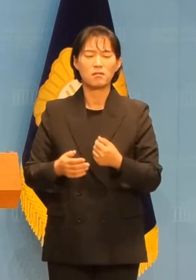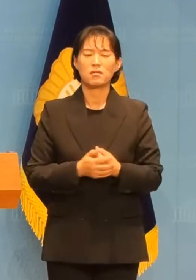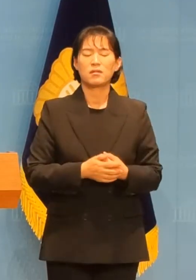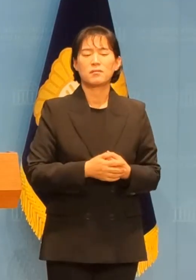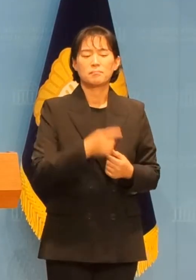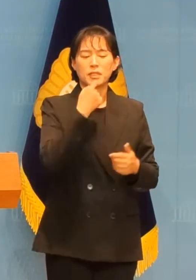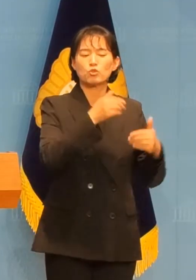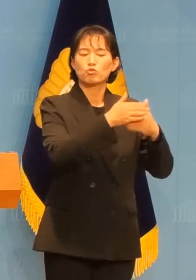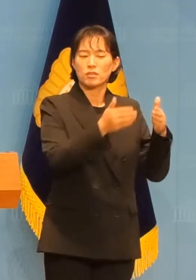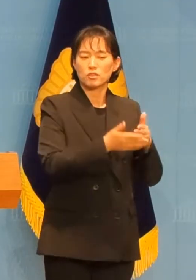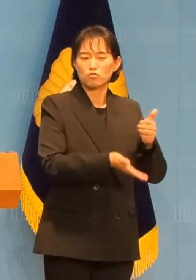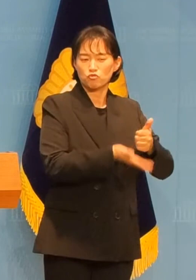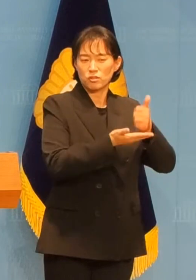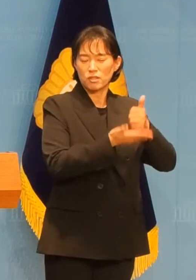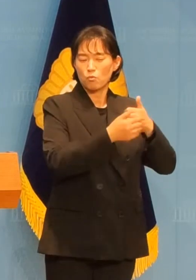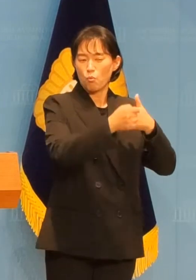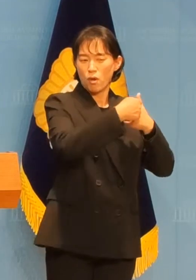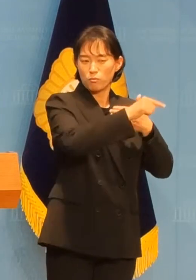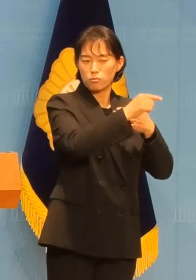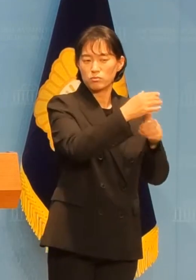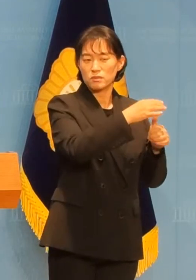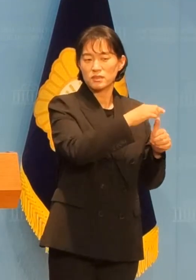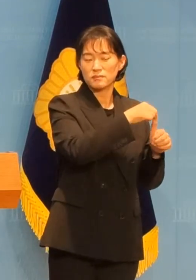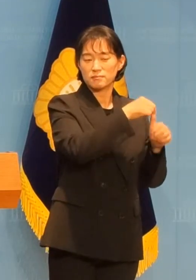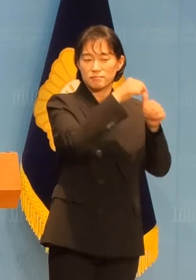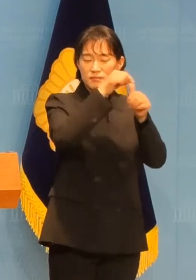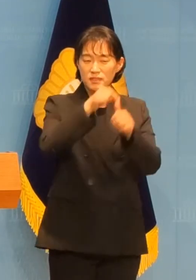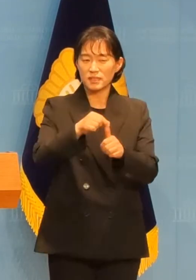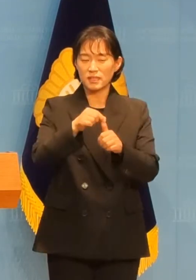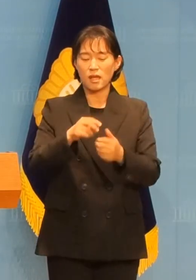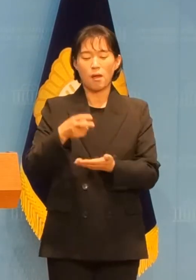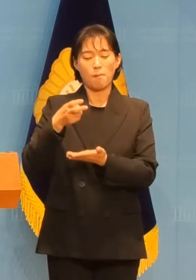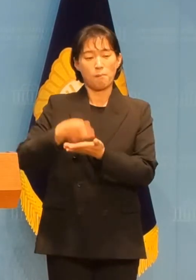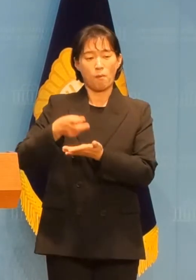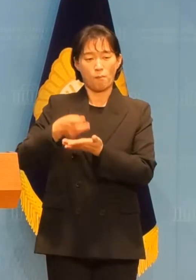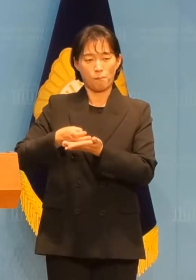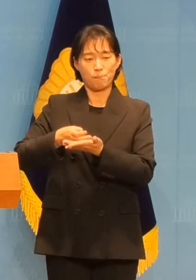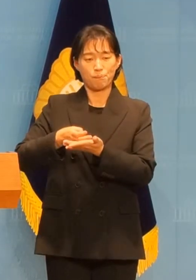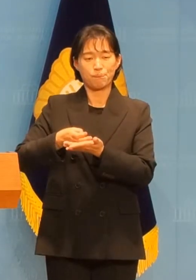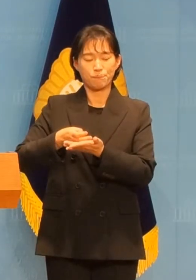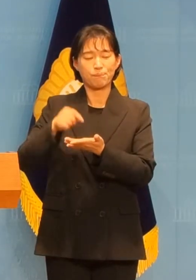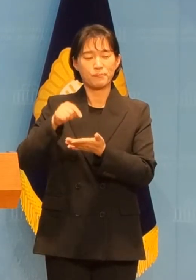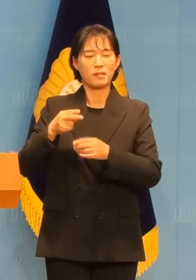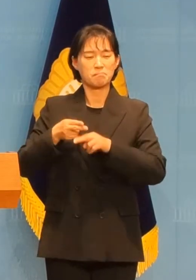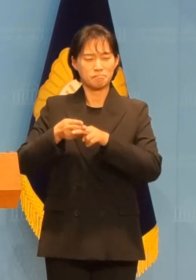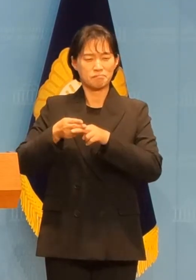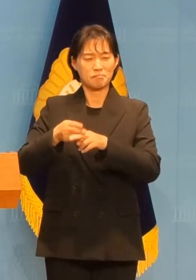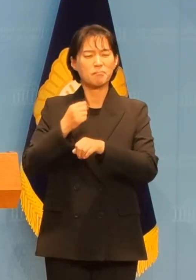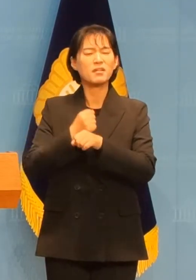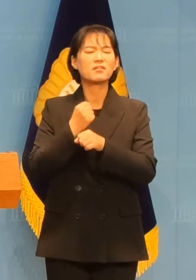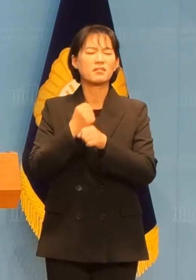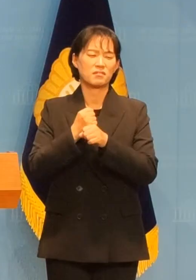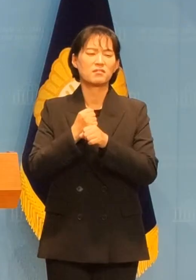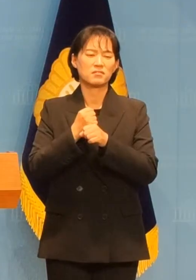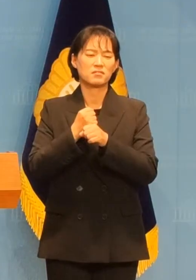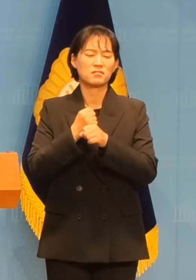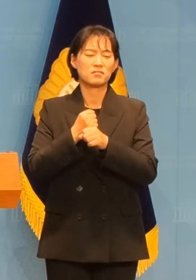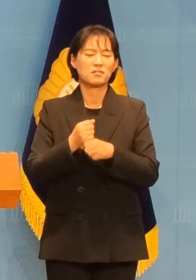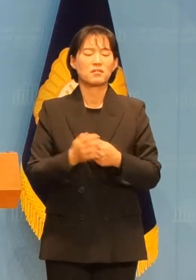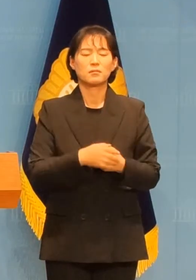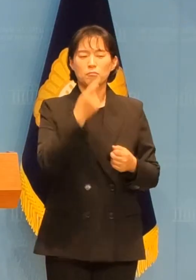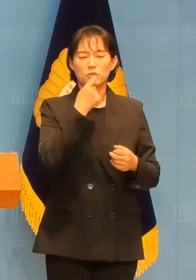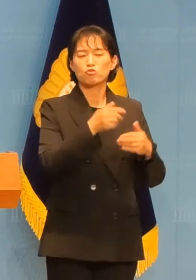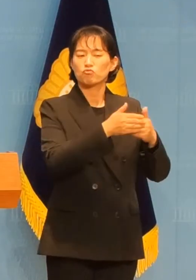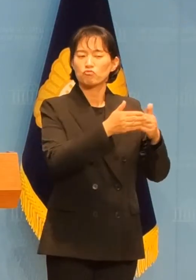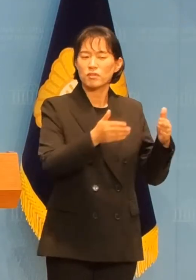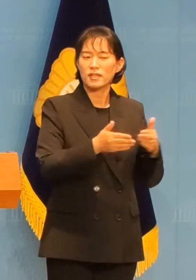추천하는 외부 인사들이 법관 인사를 좌지우지하는 구조를 만들겠다는 것으로 민주당의